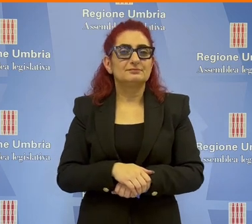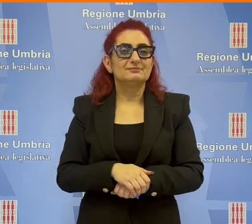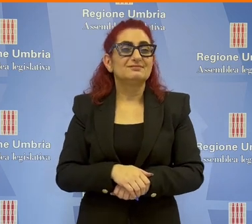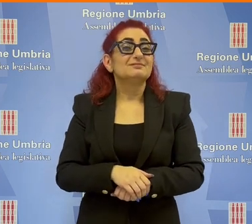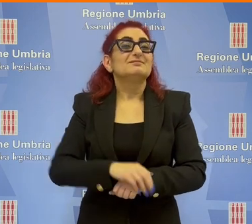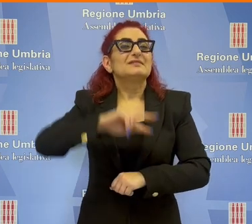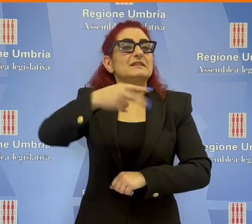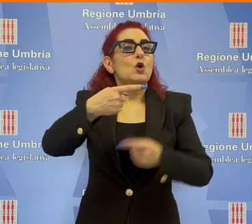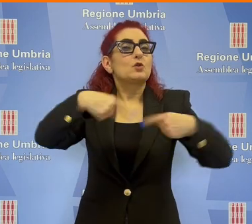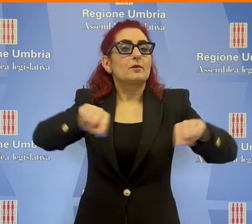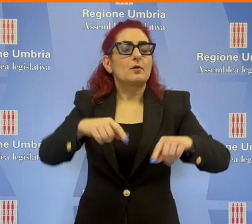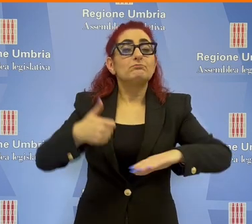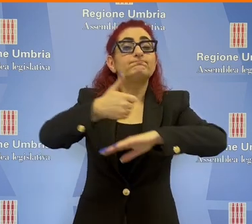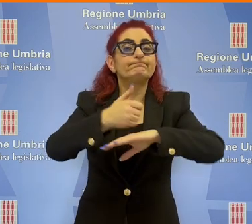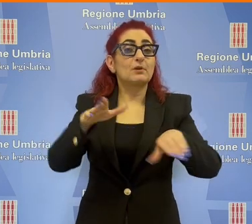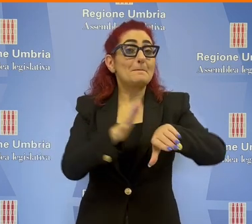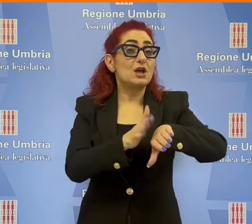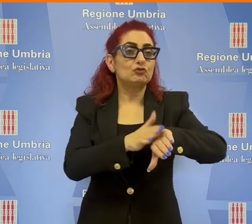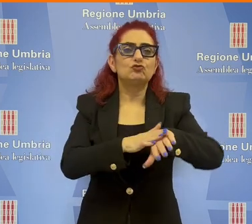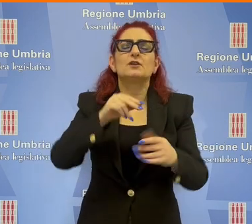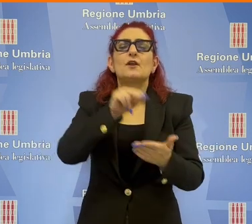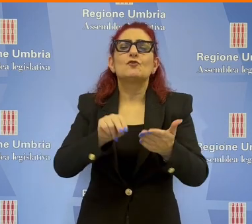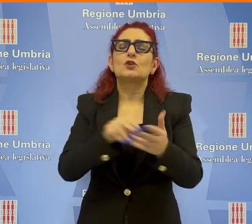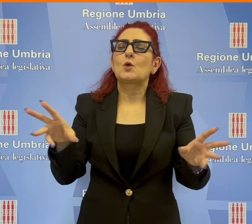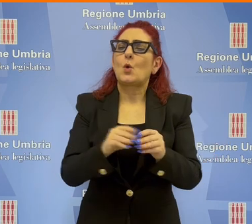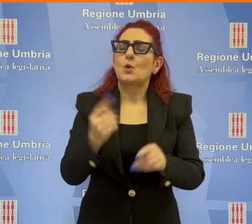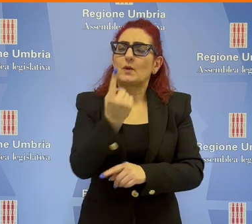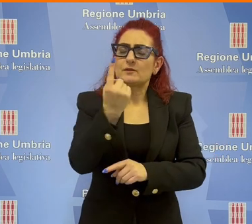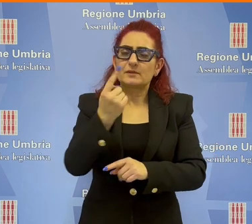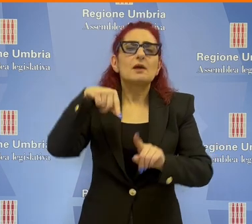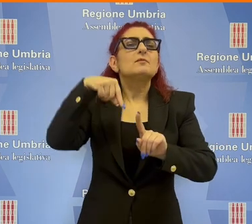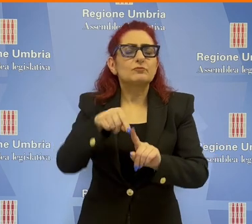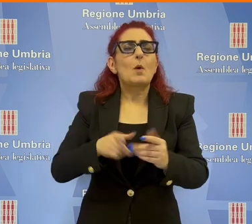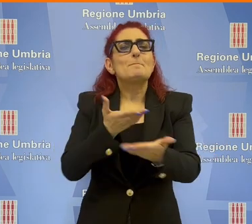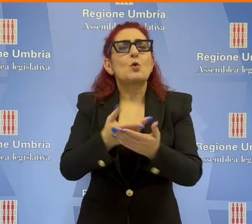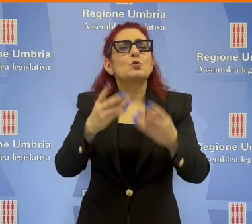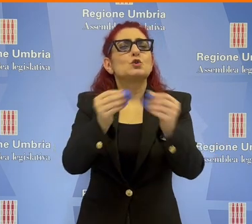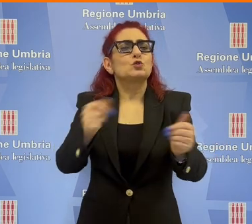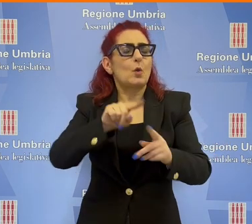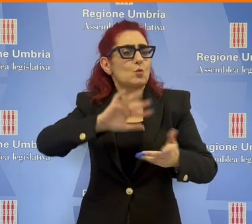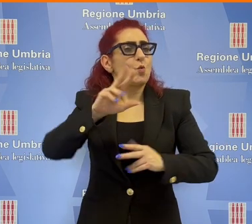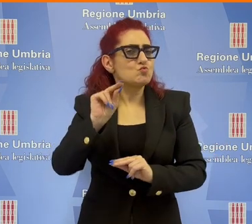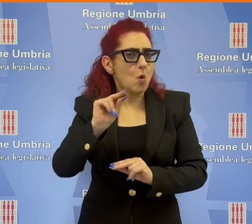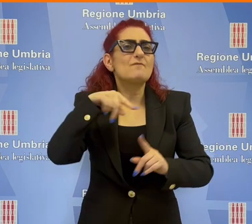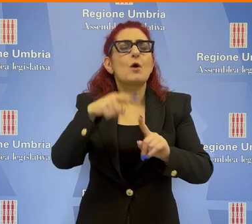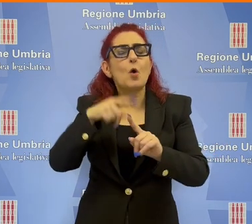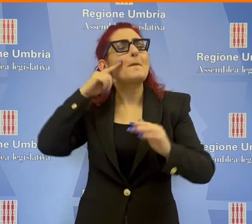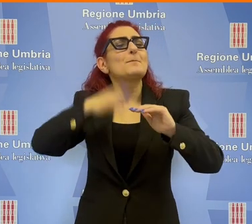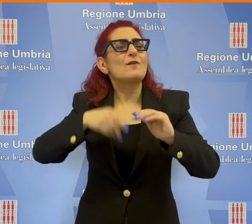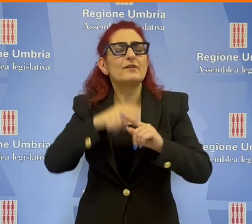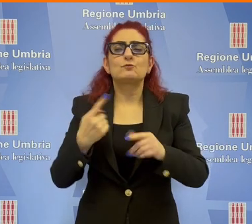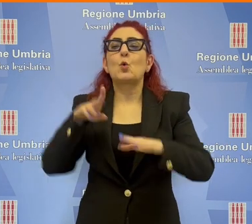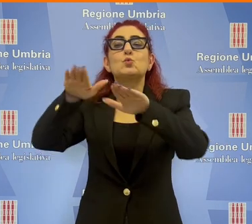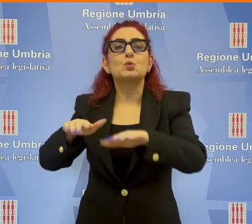commissione, presieduta da Valerio Mancini, ha votato all'unanimità dei presenti una nuova proposta di risoluzione contenente provvedimenti a tutela e sostegno del